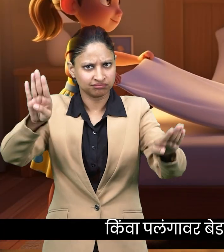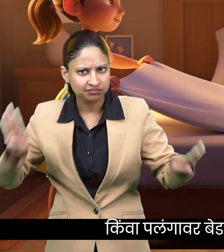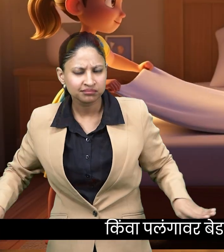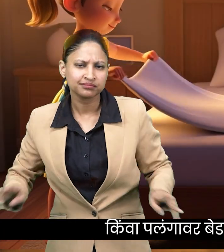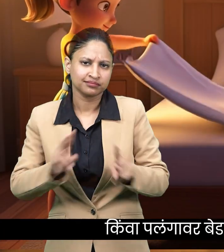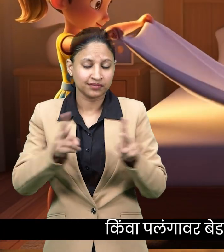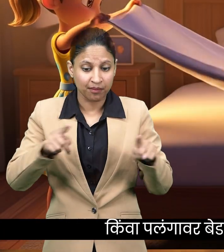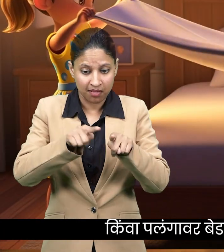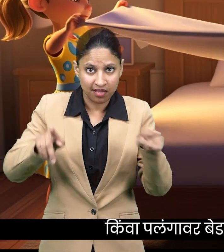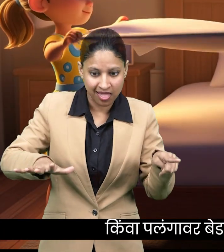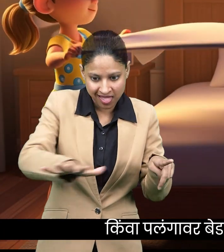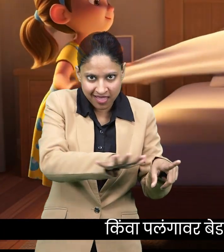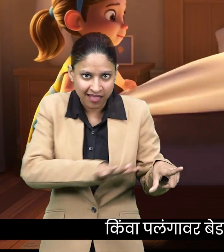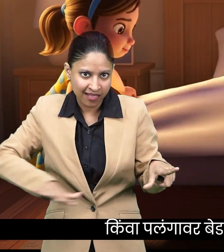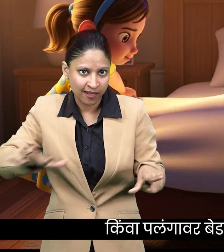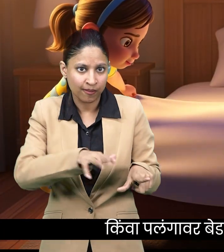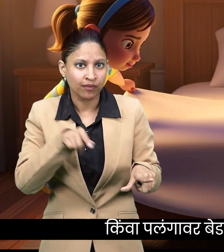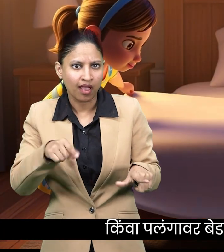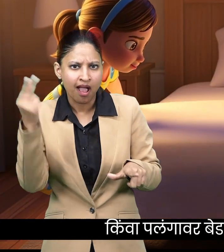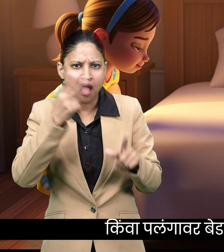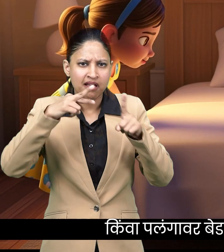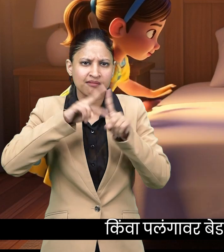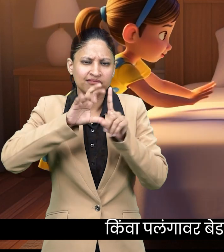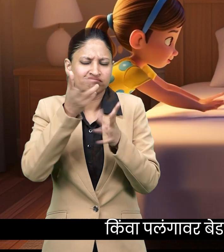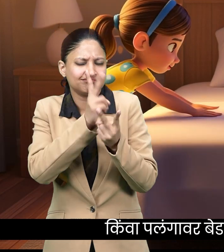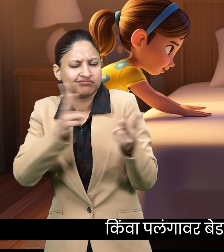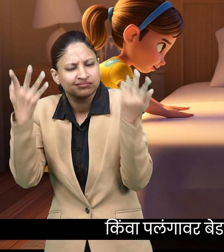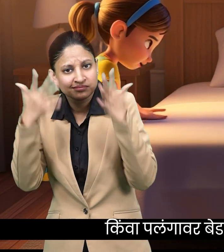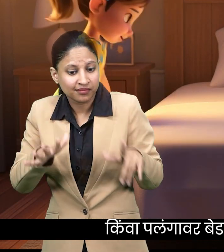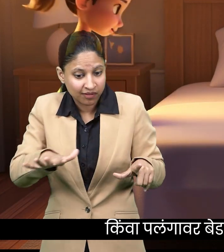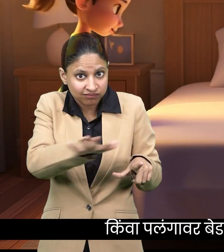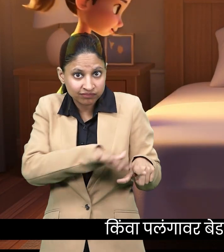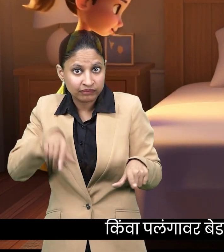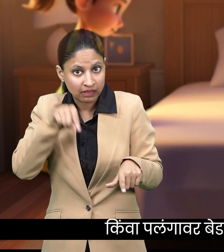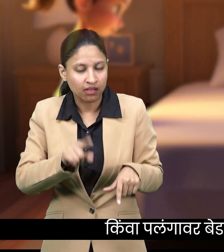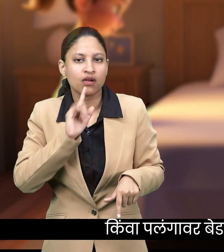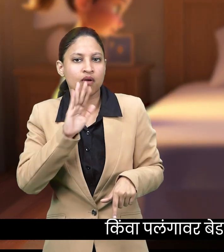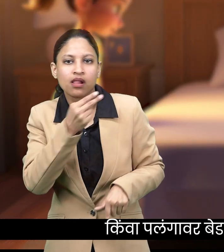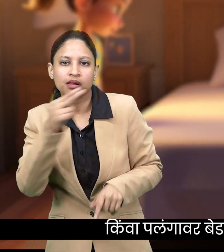किंवा पलंगावर बेडशीट पसरवतो, आपण जागा व्यापत असतो.